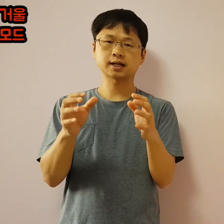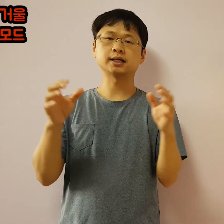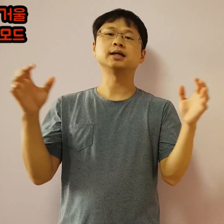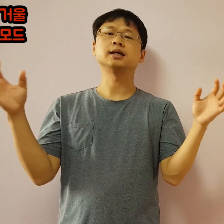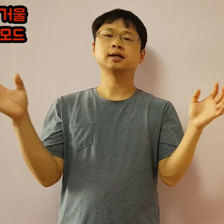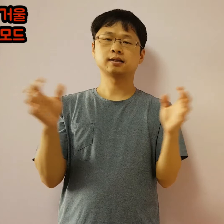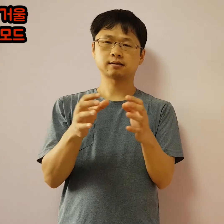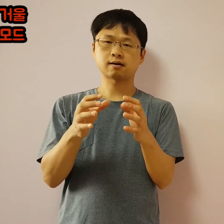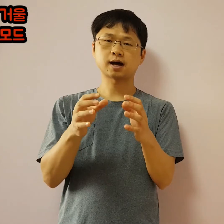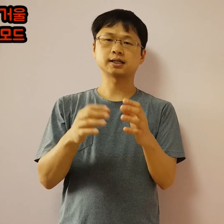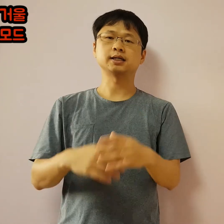더하기, 더하기.